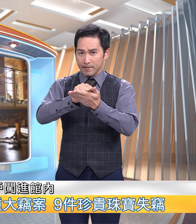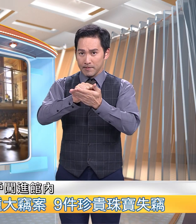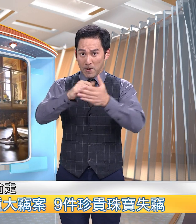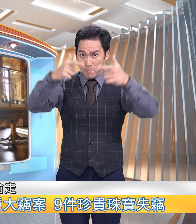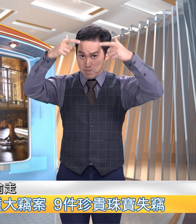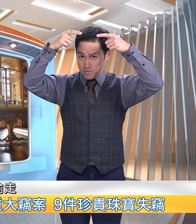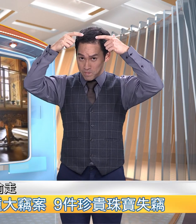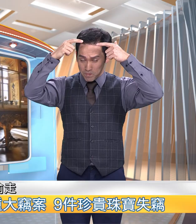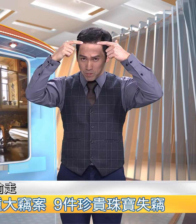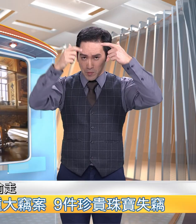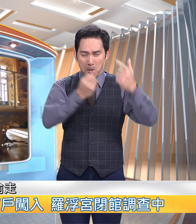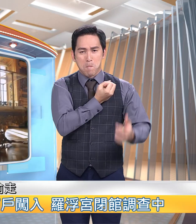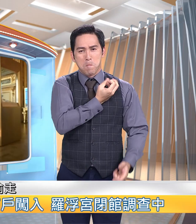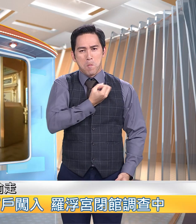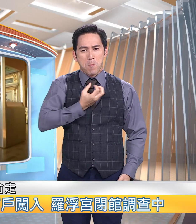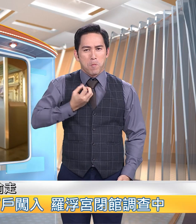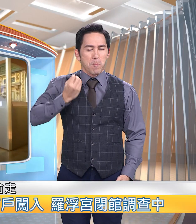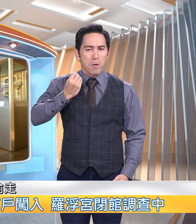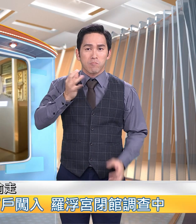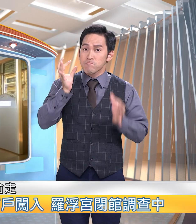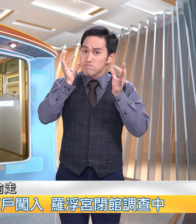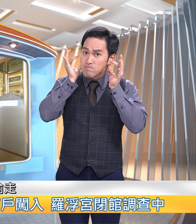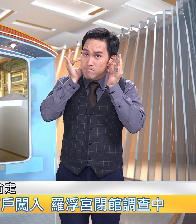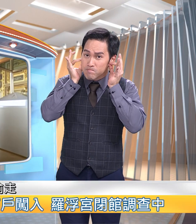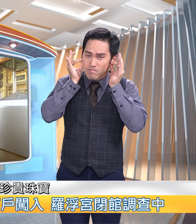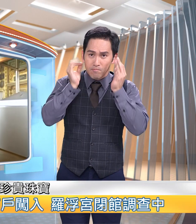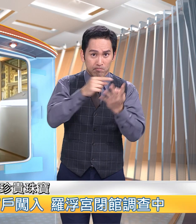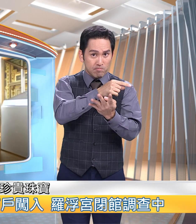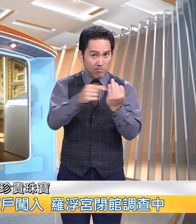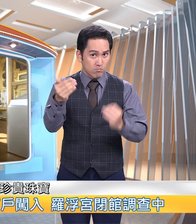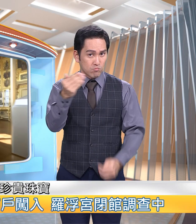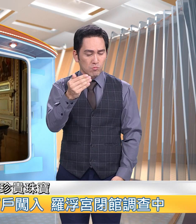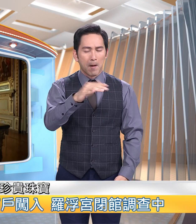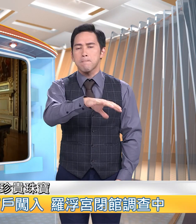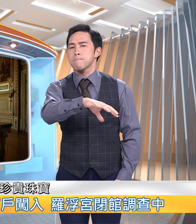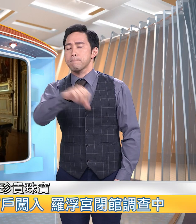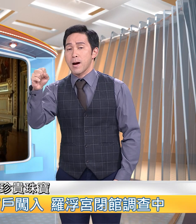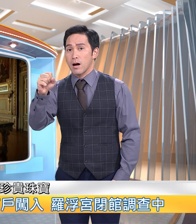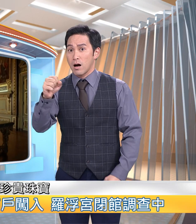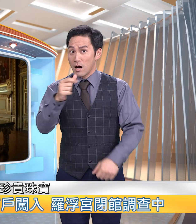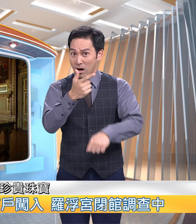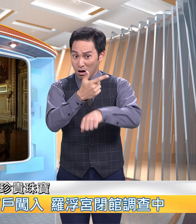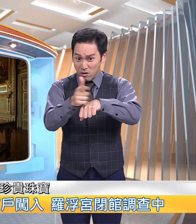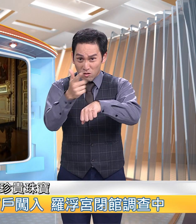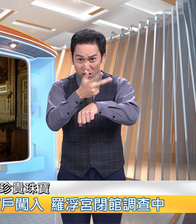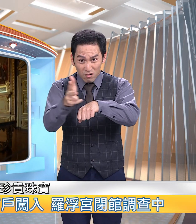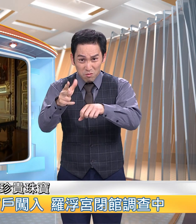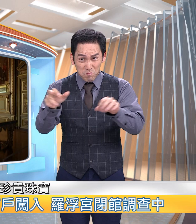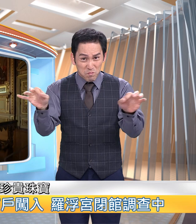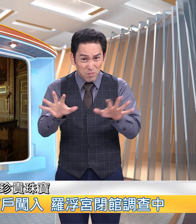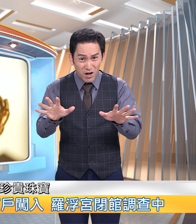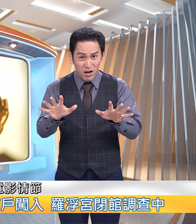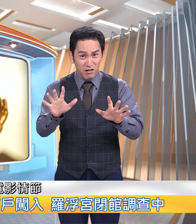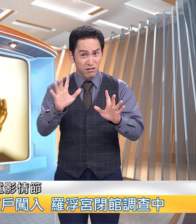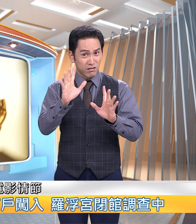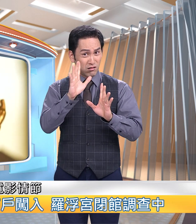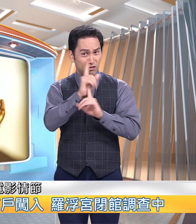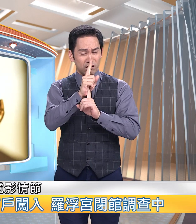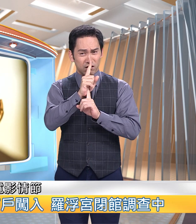只花几分钟就偷走拿破仑时期9件珍贵珠宝。整起案件宛